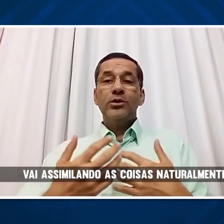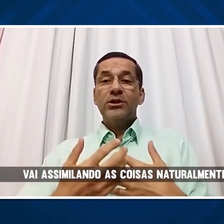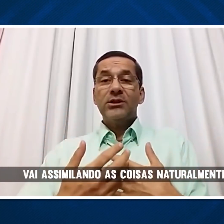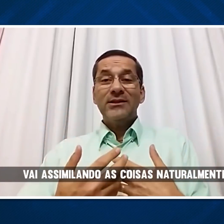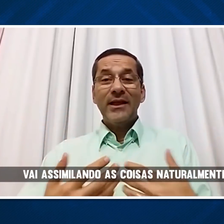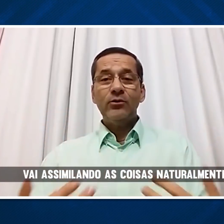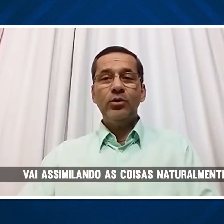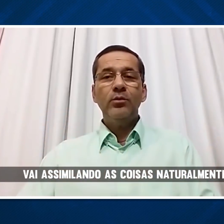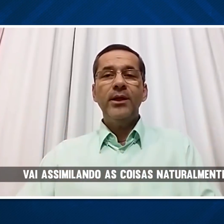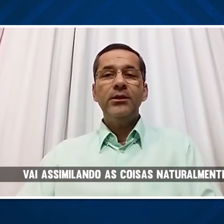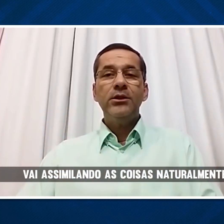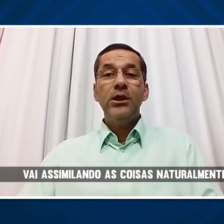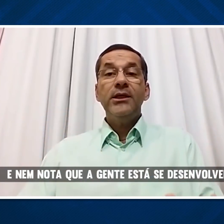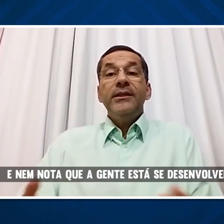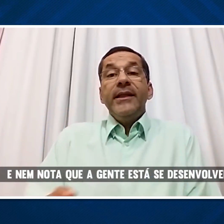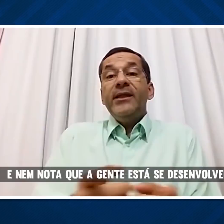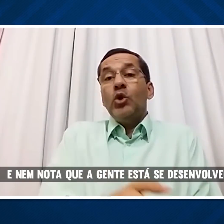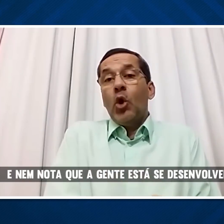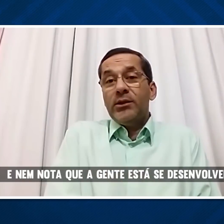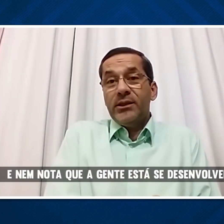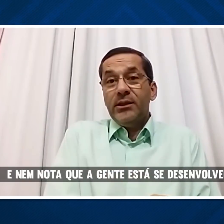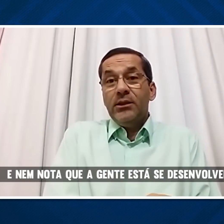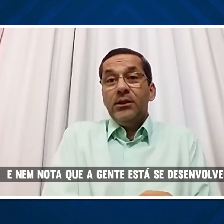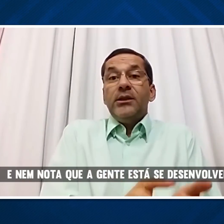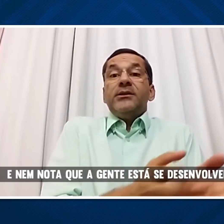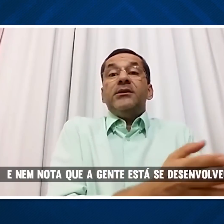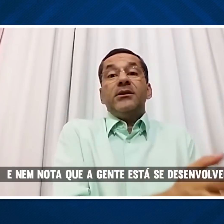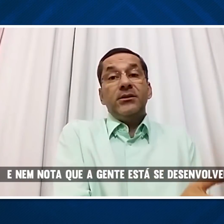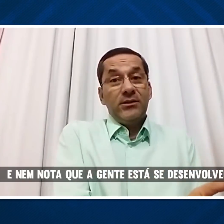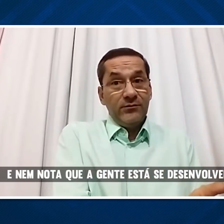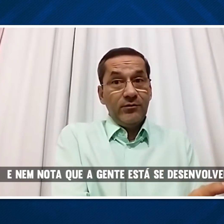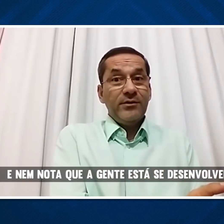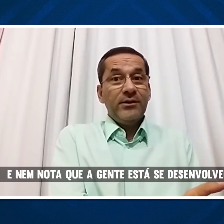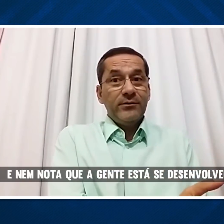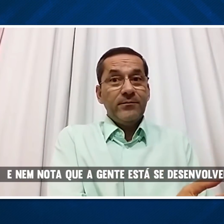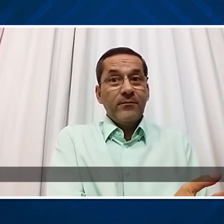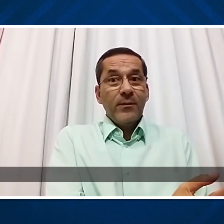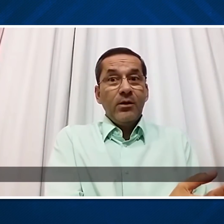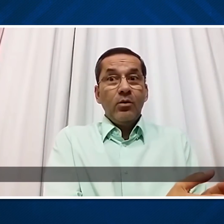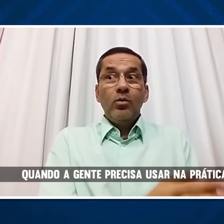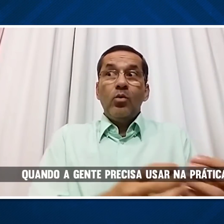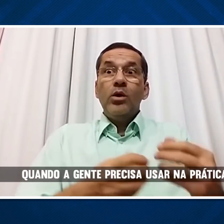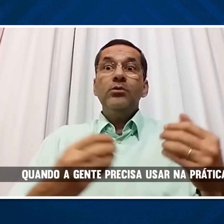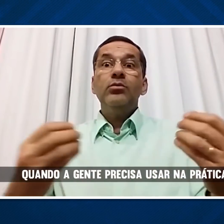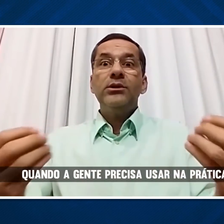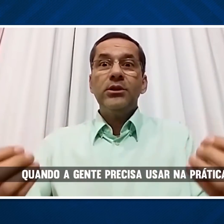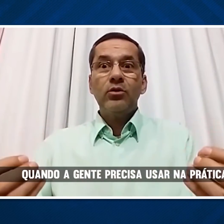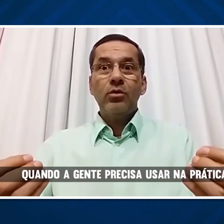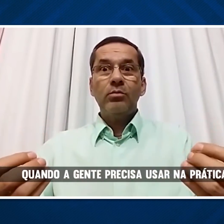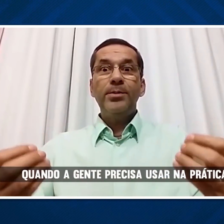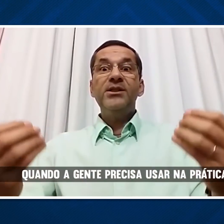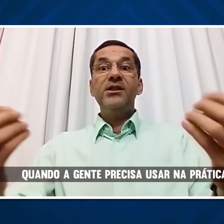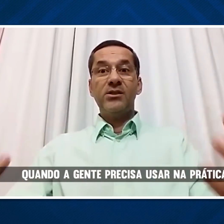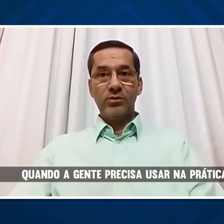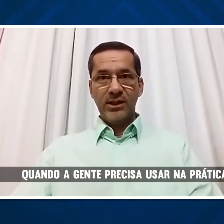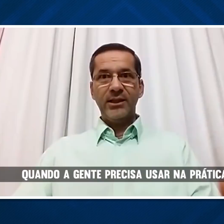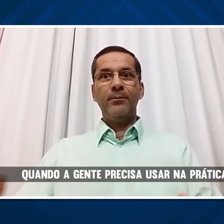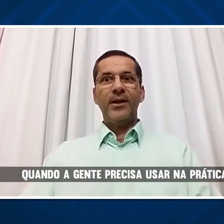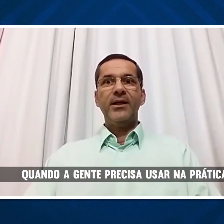coisas naturalmente e nem nota que a gente está se desenvolvendo. Quando a gente precisa usar na